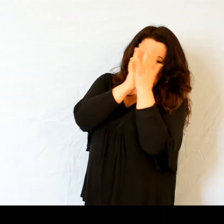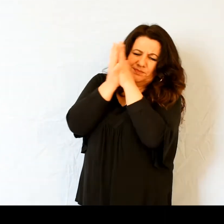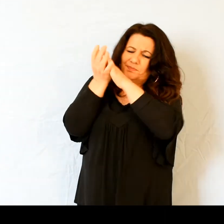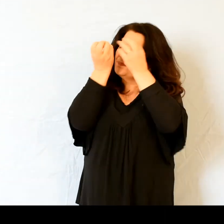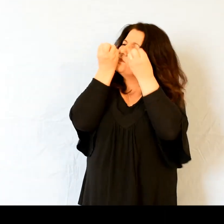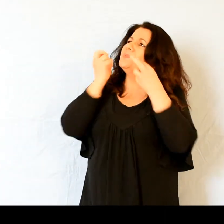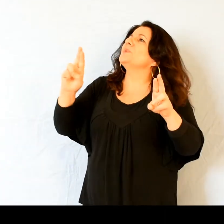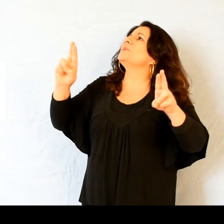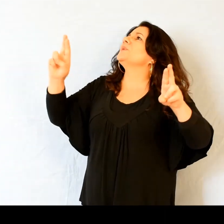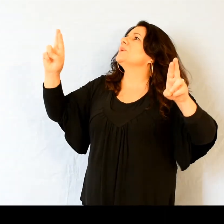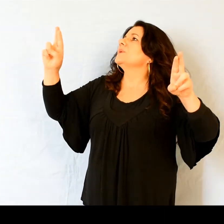Pitié,